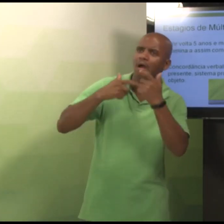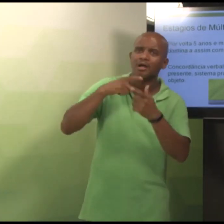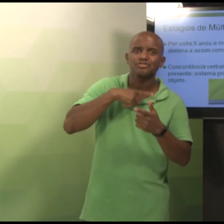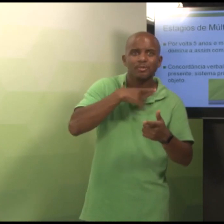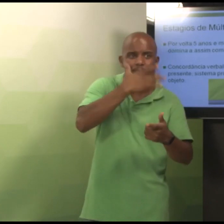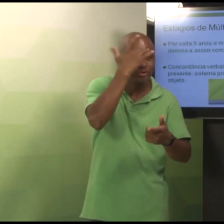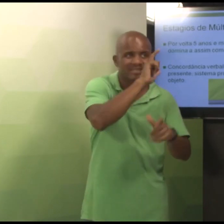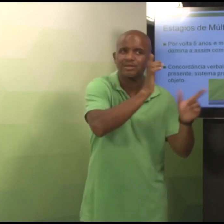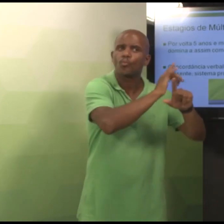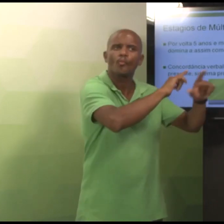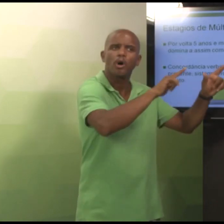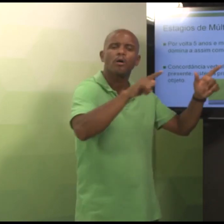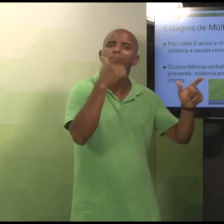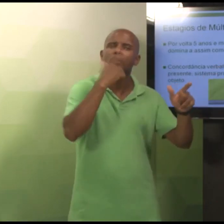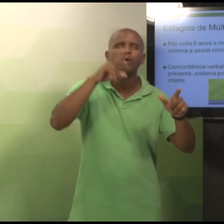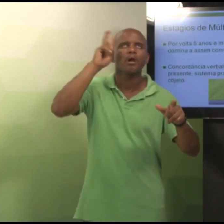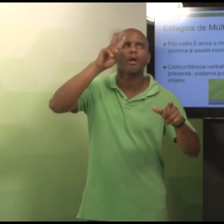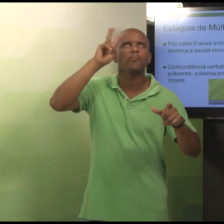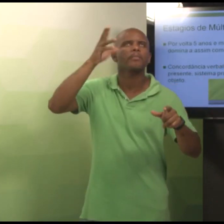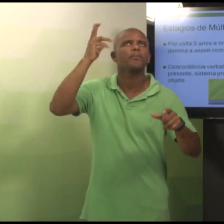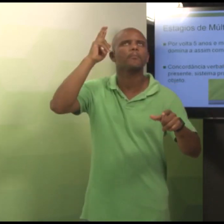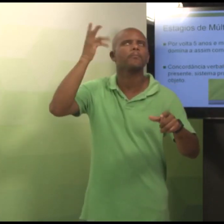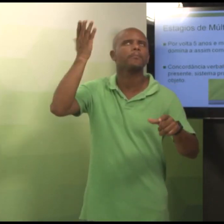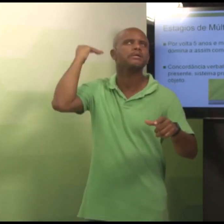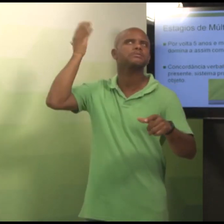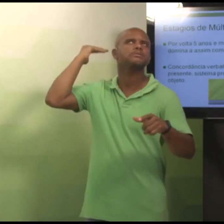entender, conversar com seus pais.